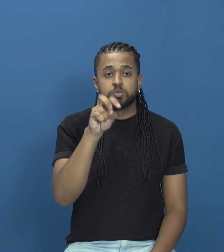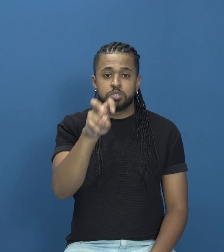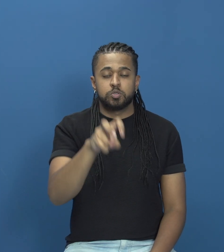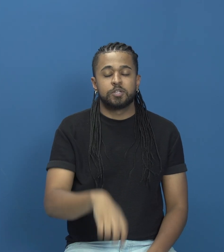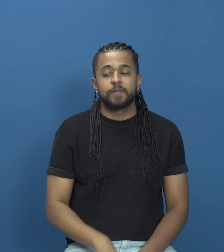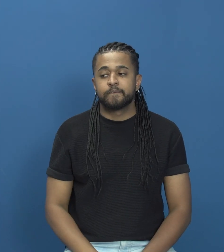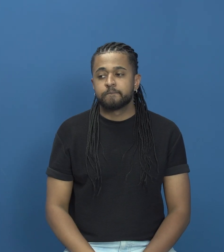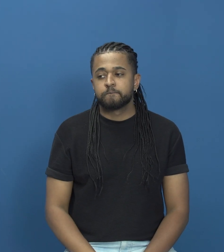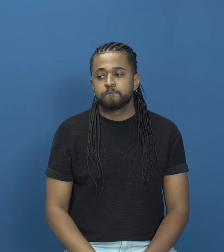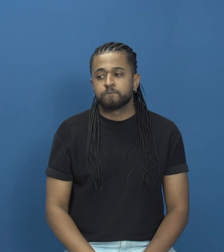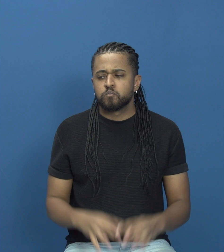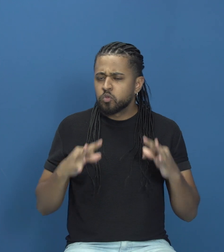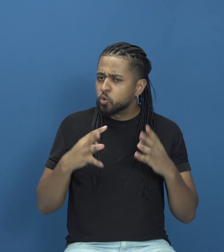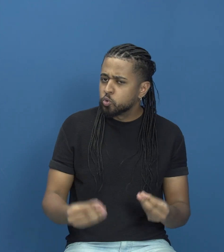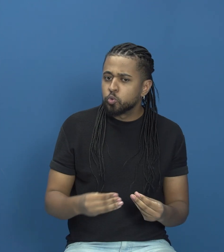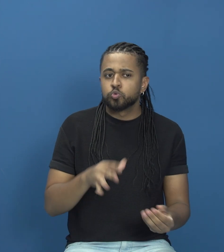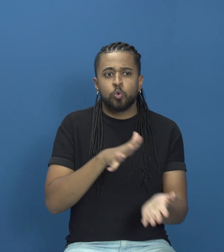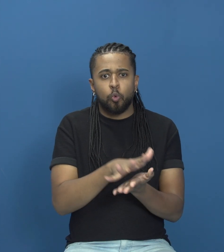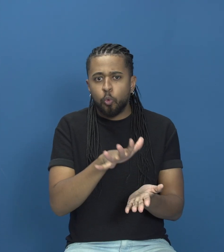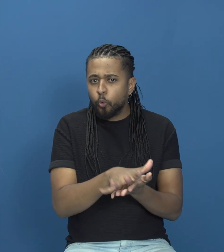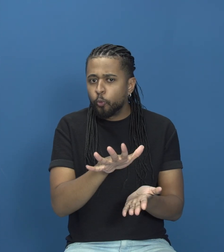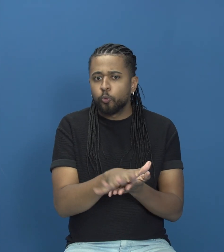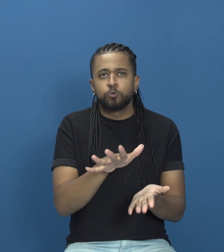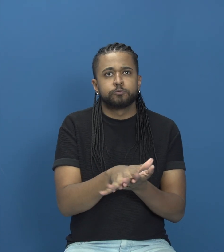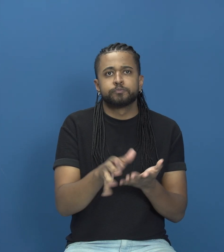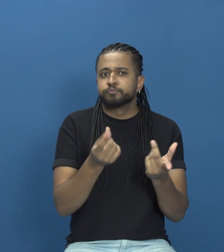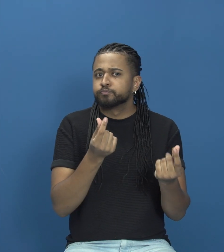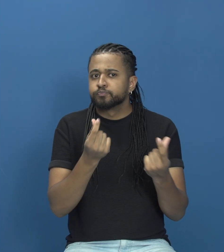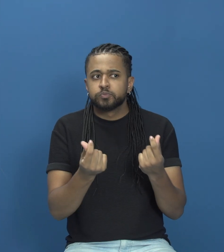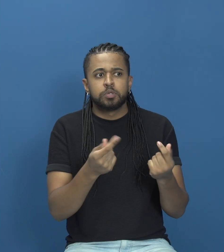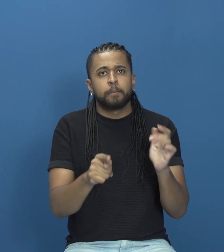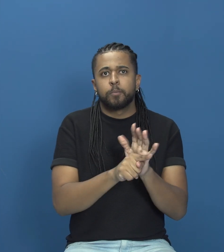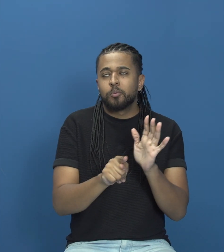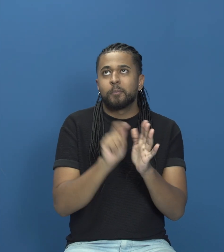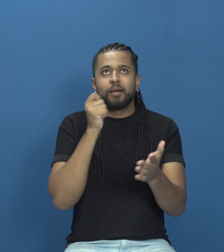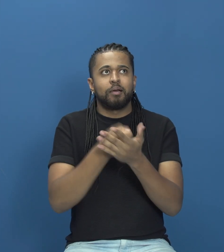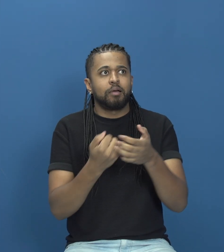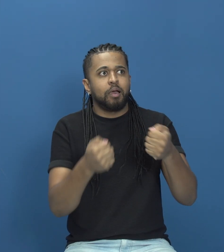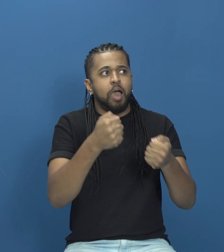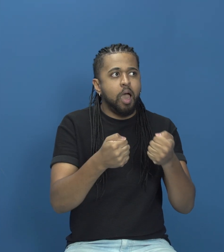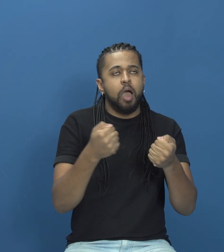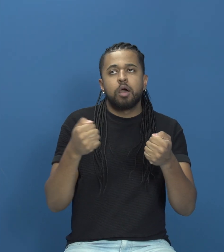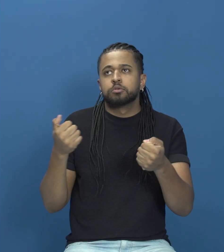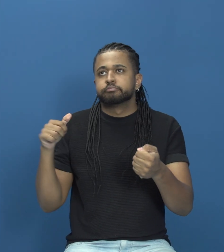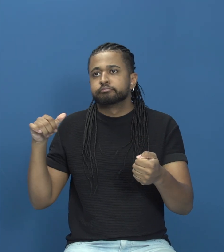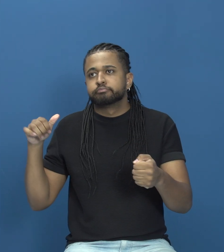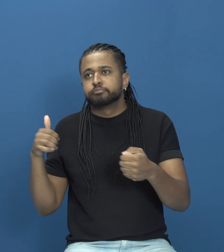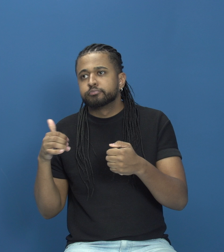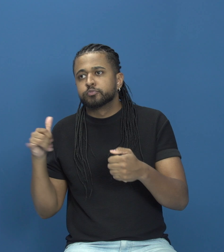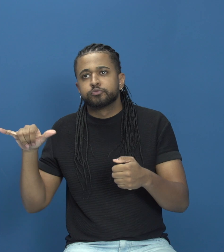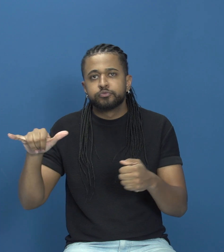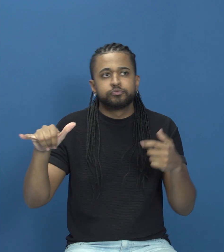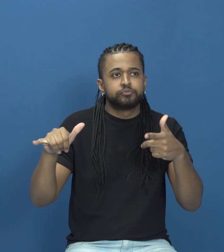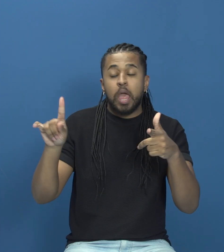16.5. Todos os custos referentes ao translado até a UNILA são de inteira responsabilidade